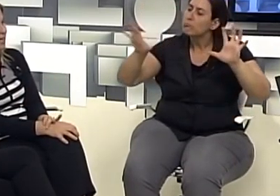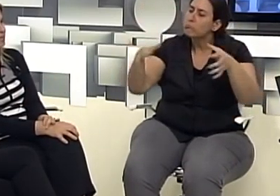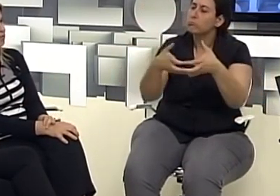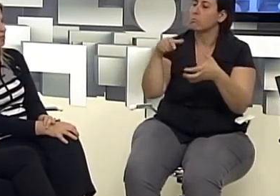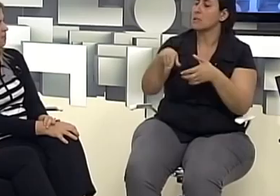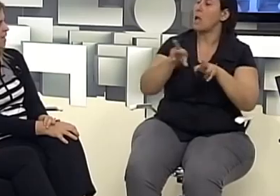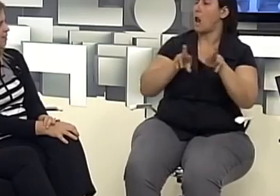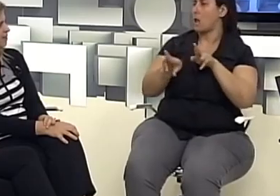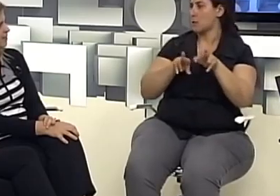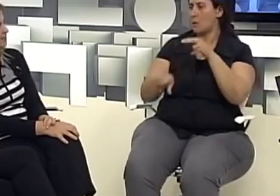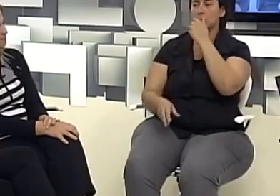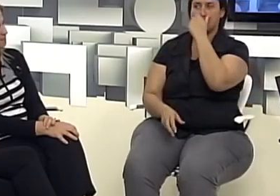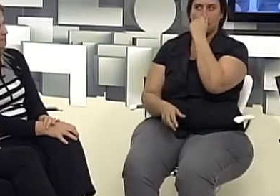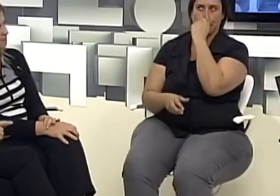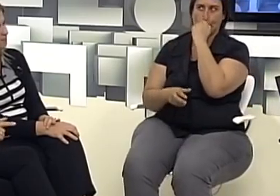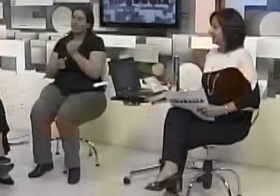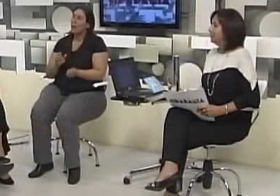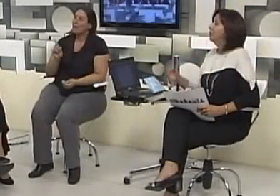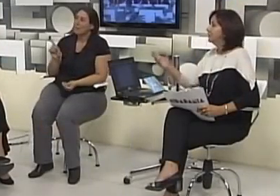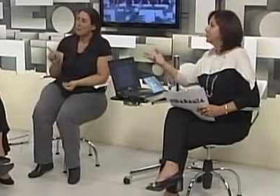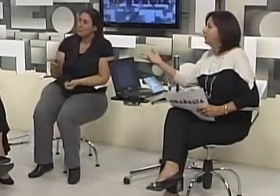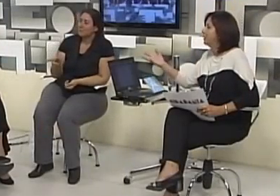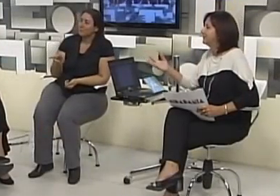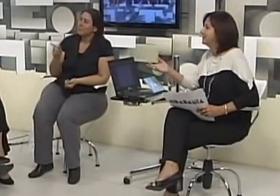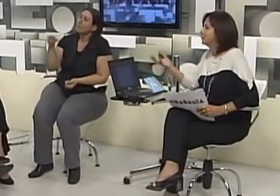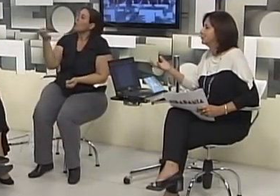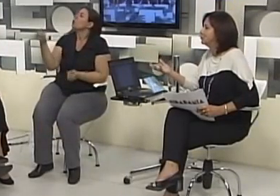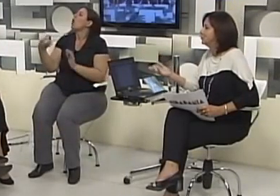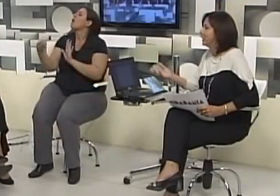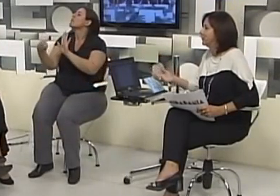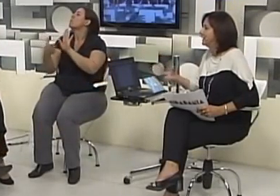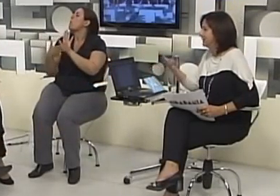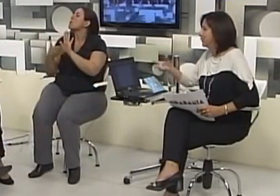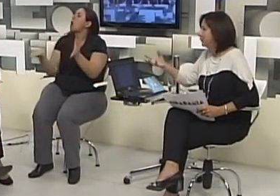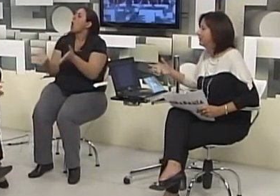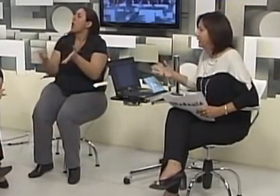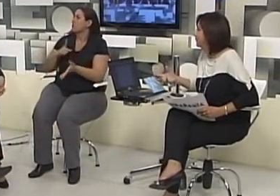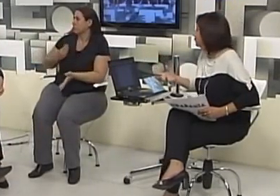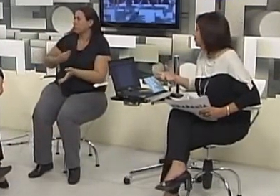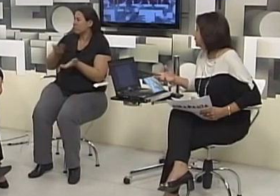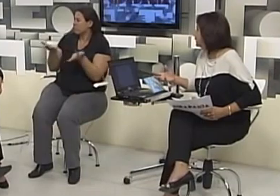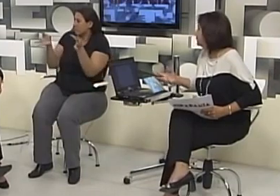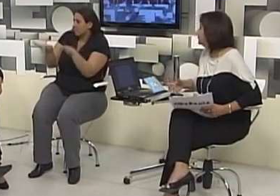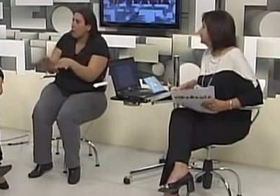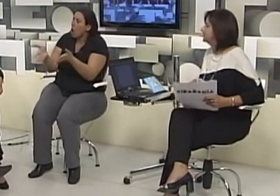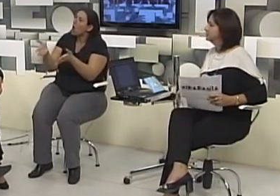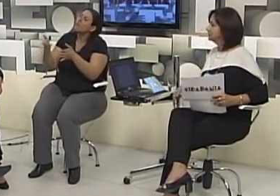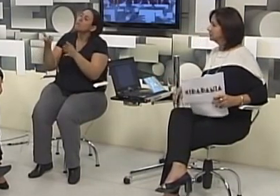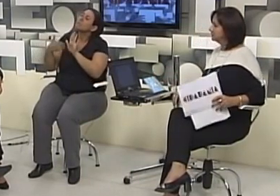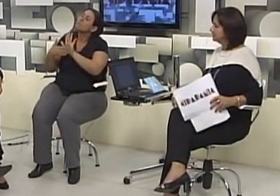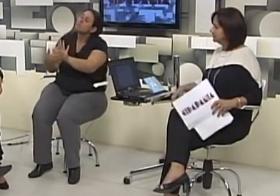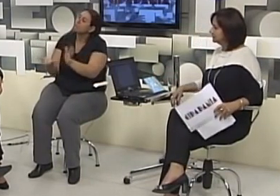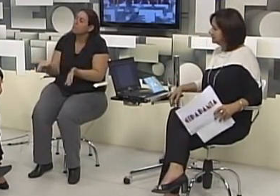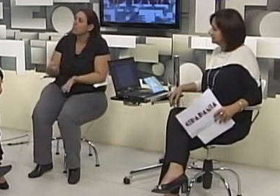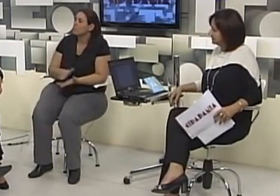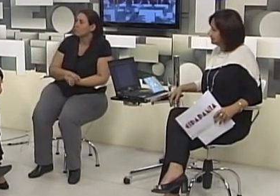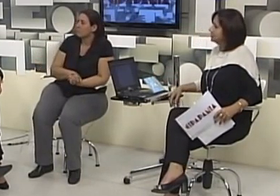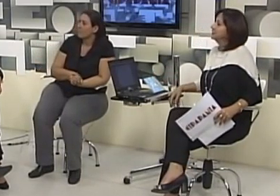congregar essa relação de trabalho. Sim. Que novas propostas estão surgindo, Carolina, assim, agora no encerramento do programa? Né?